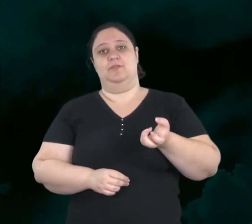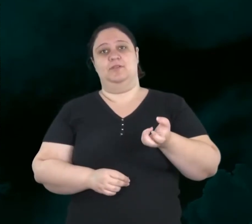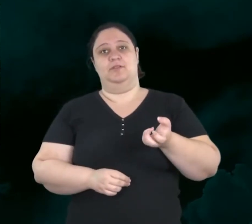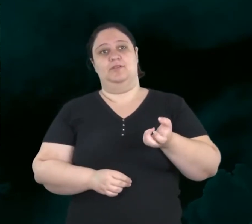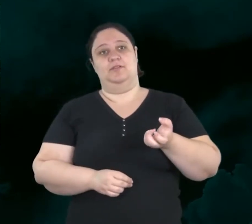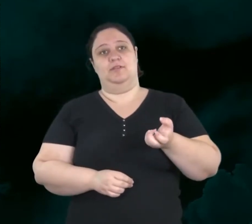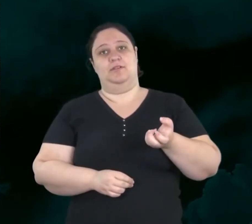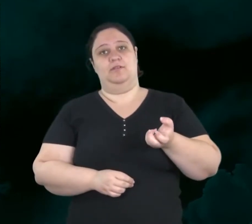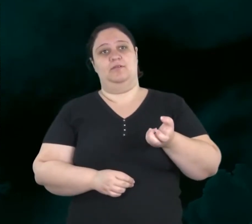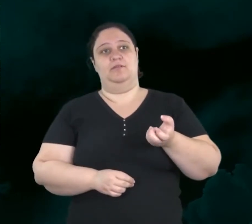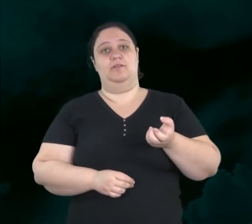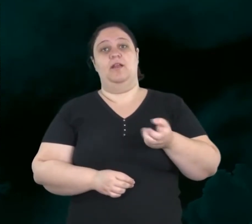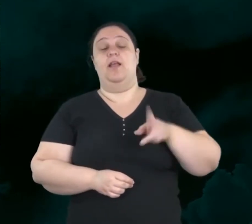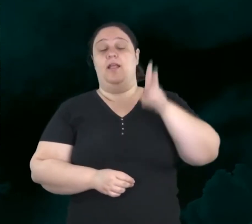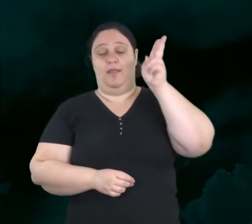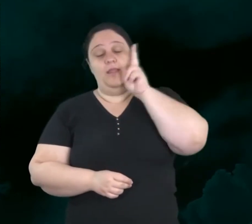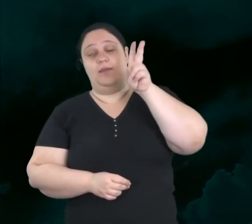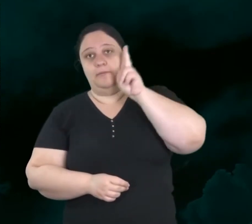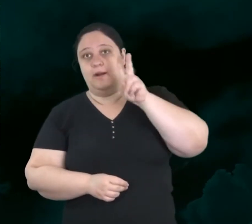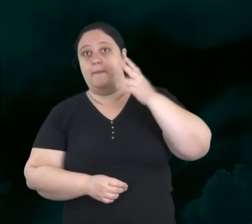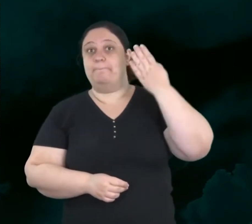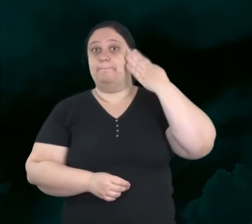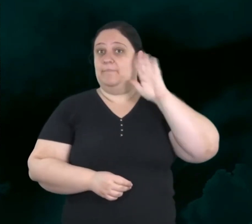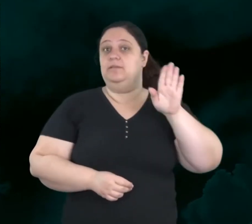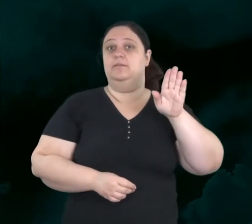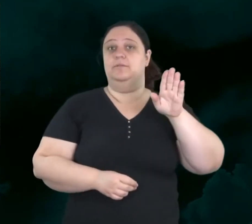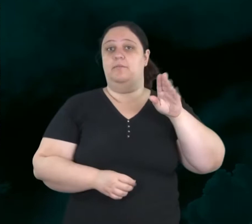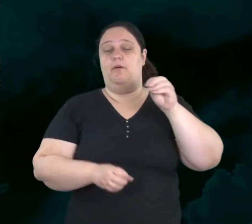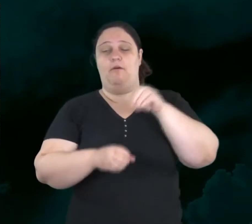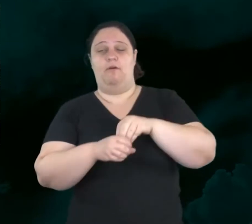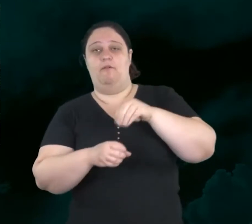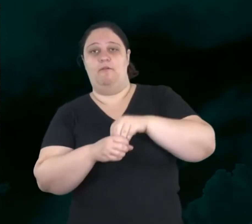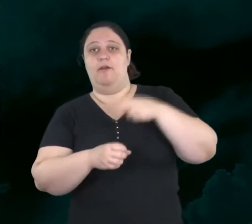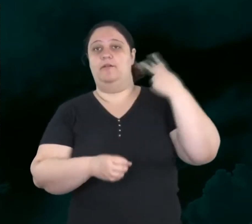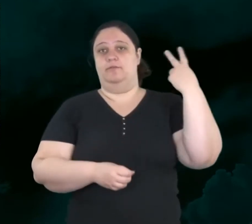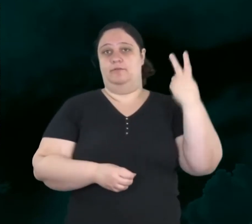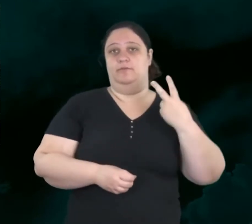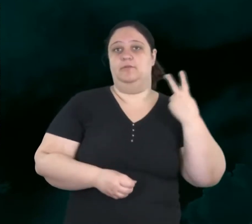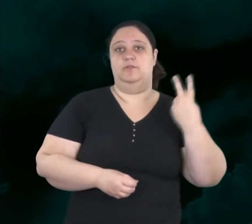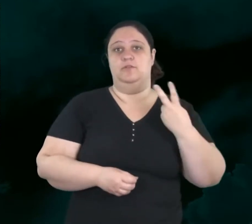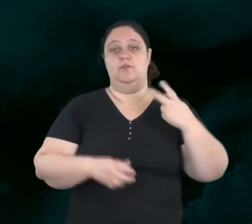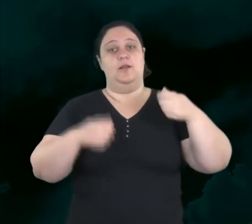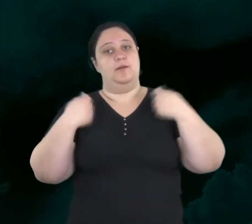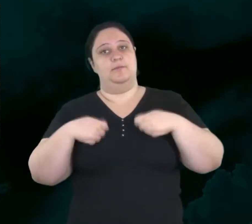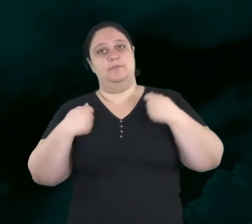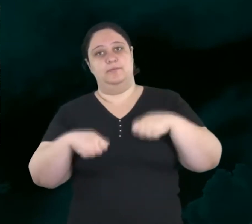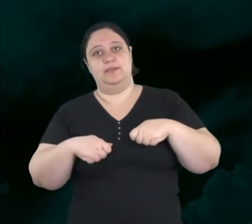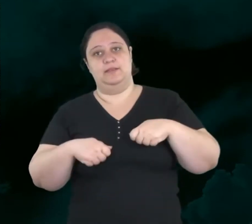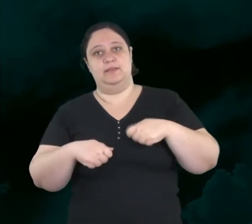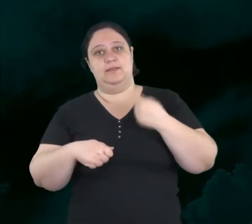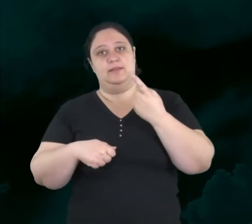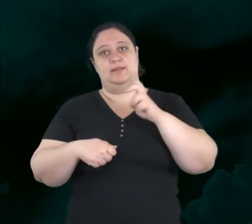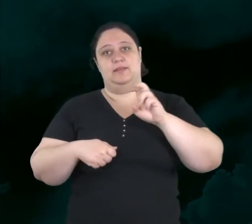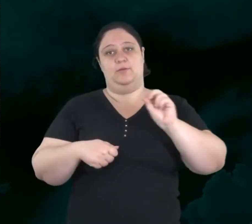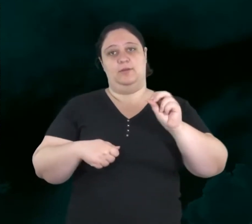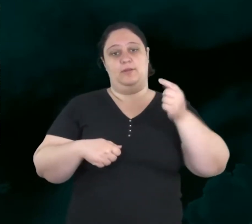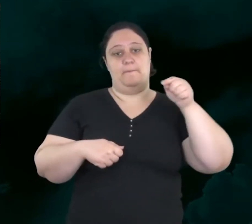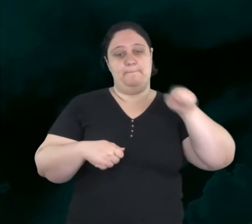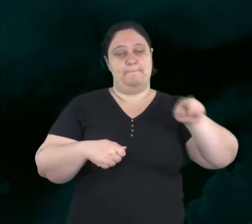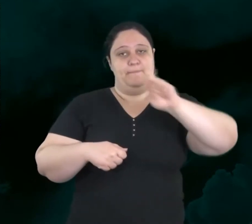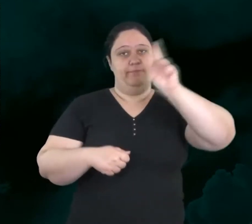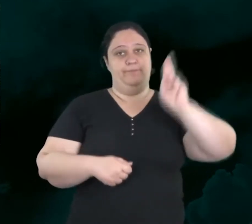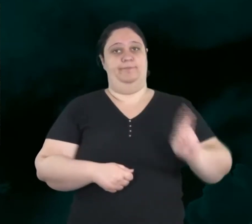de destaque nesse período, porque nós precisamos conseguir o mínimo de 150 mil para